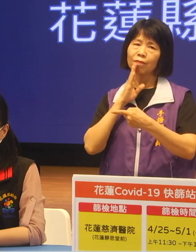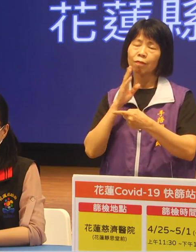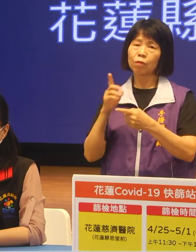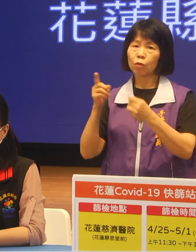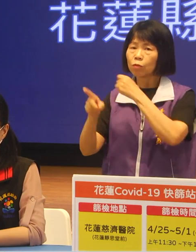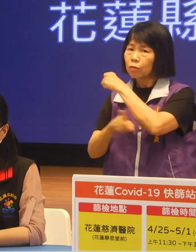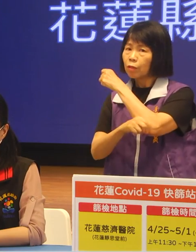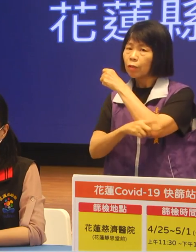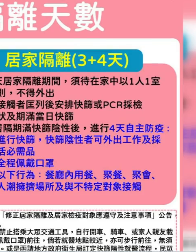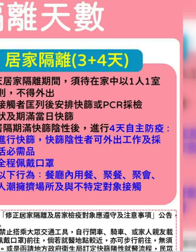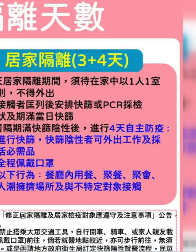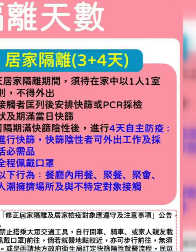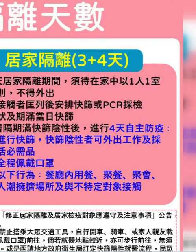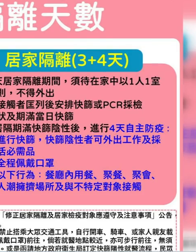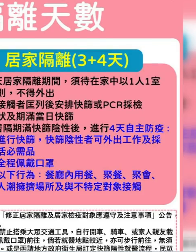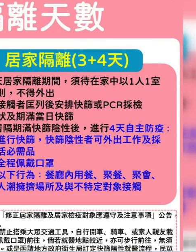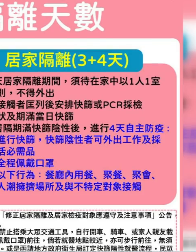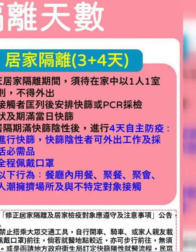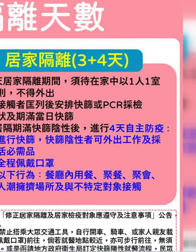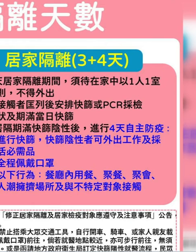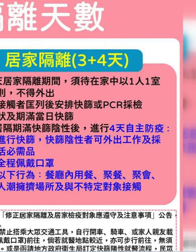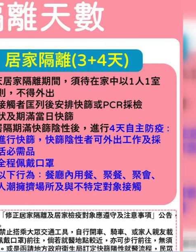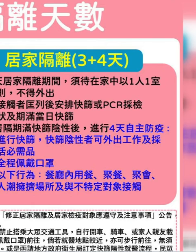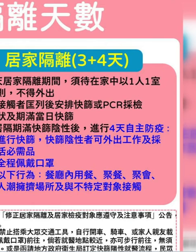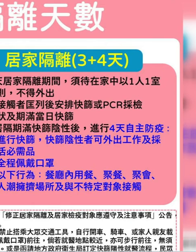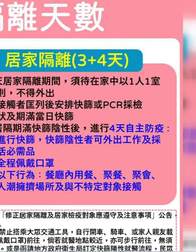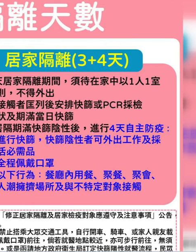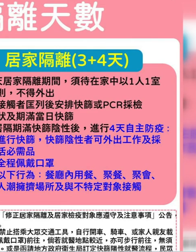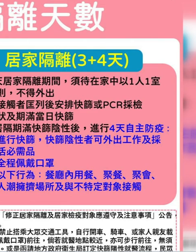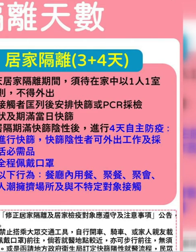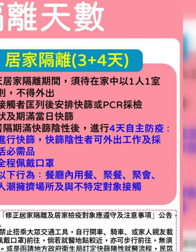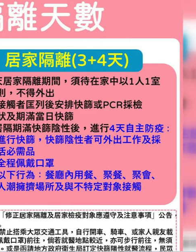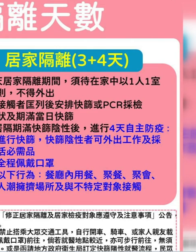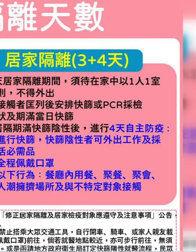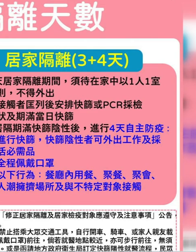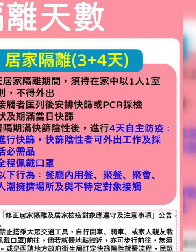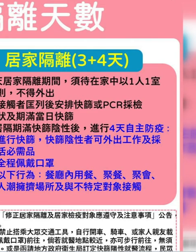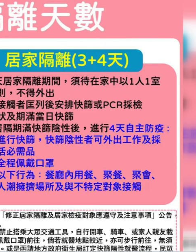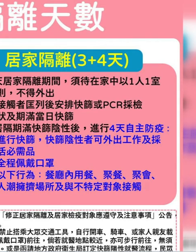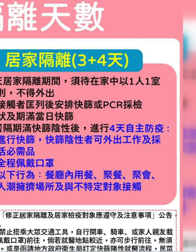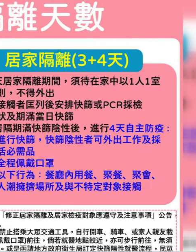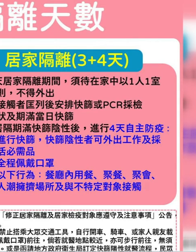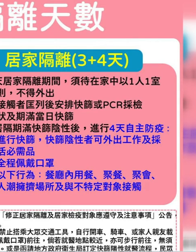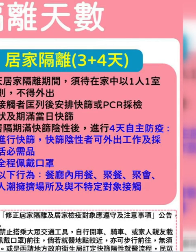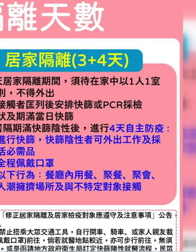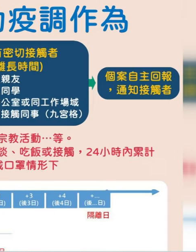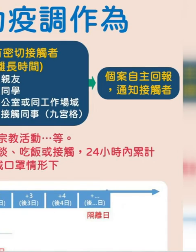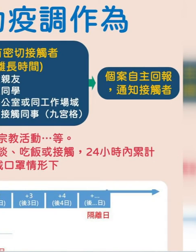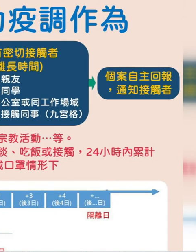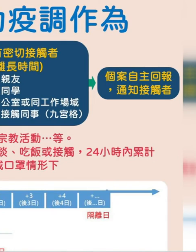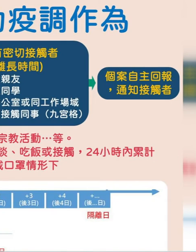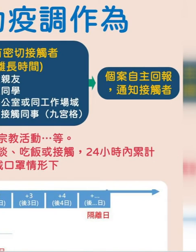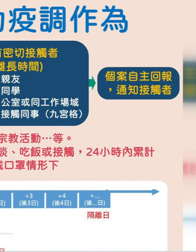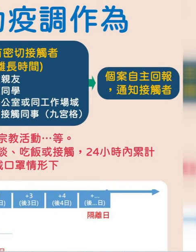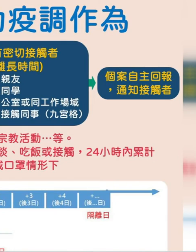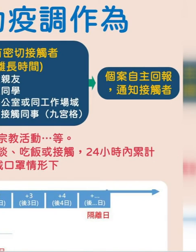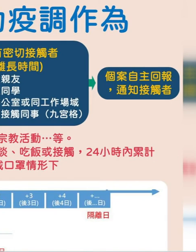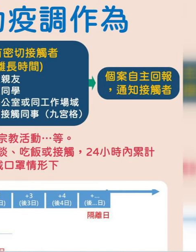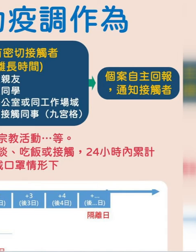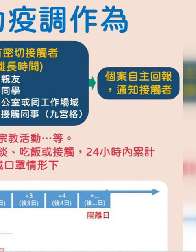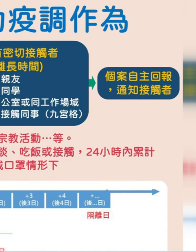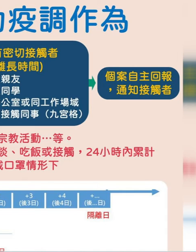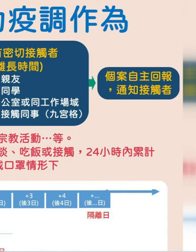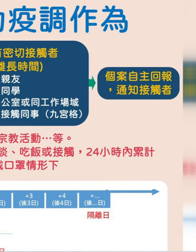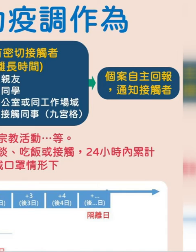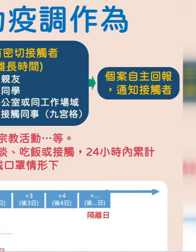效，相信中央3+4的决定是许多专家学者讨论出来的结果，呼吁乡亲确实做好自身防疫和10连制，请